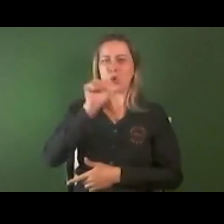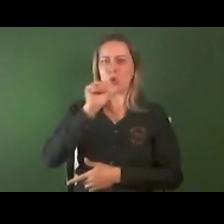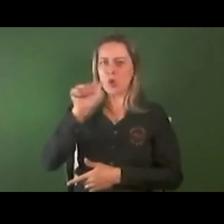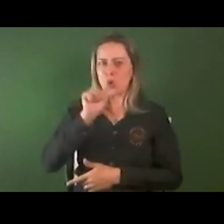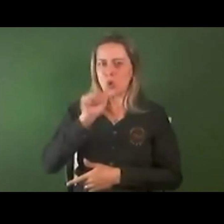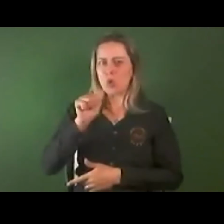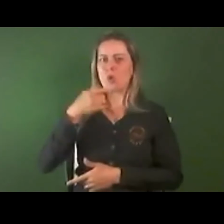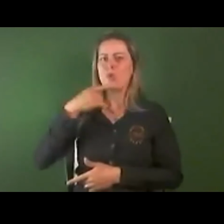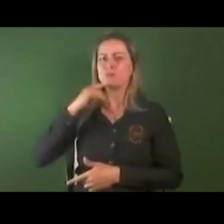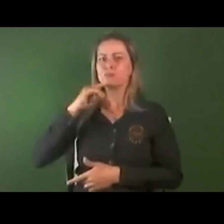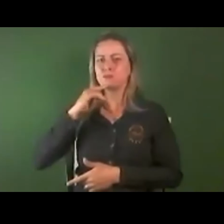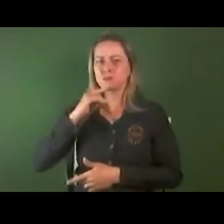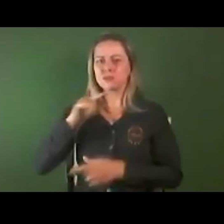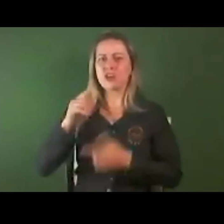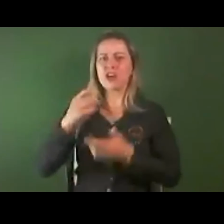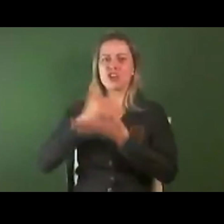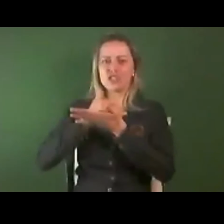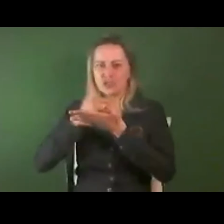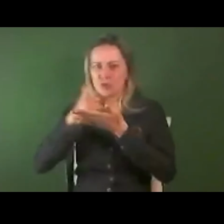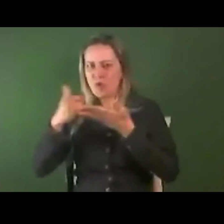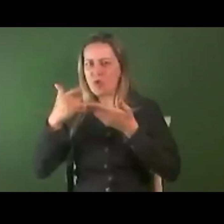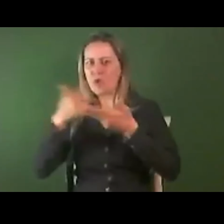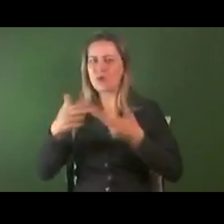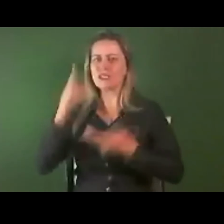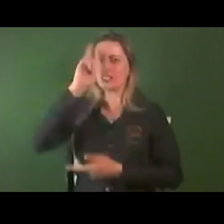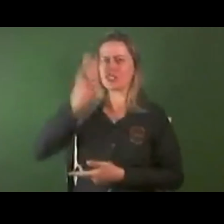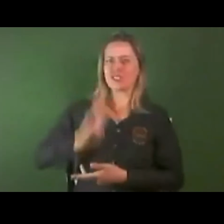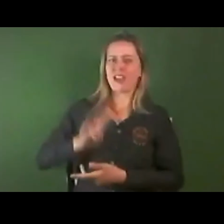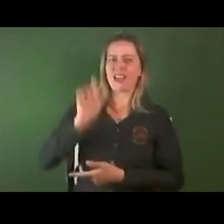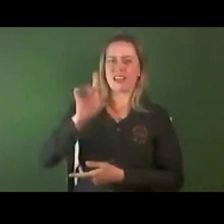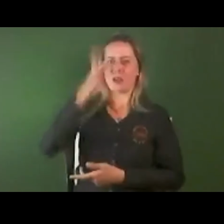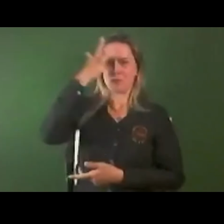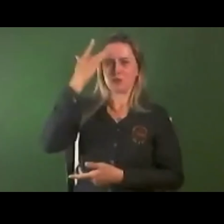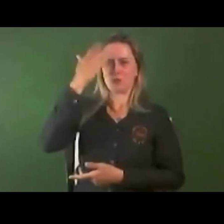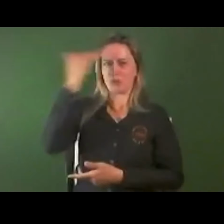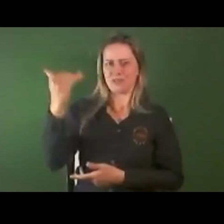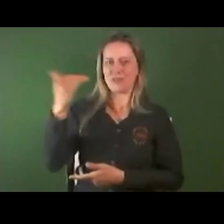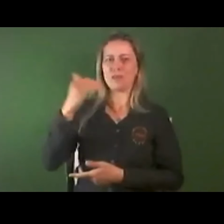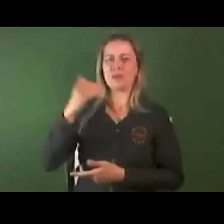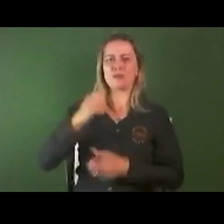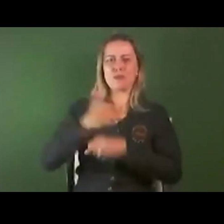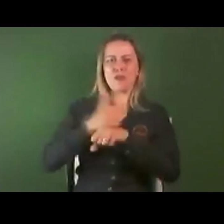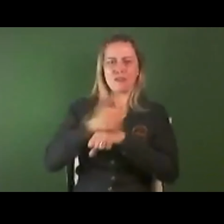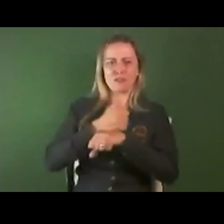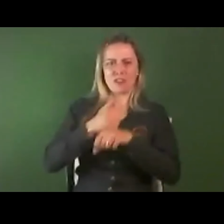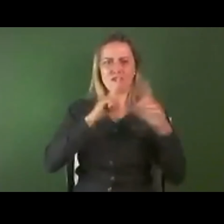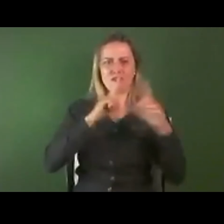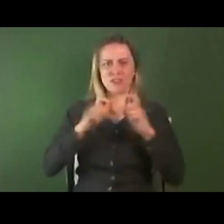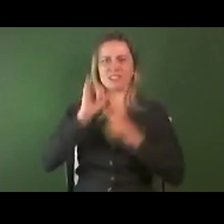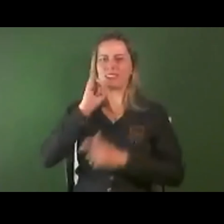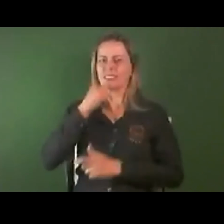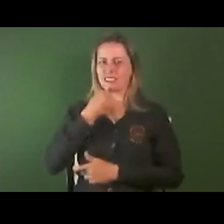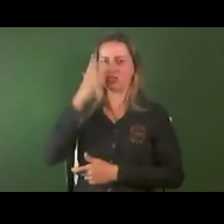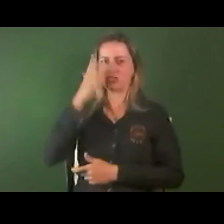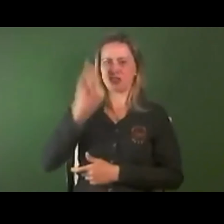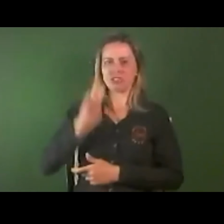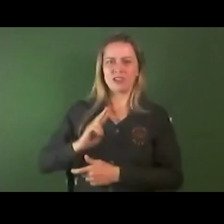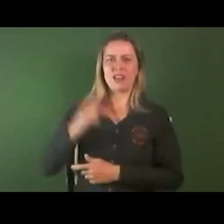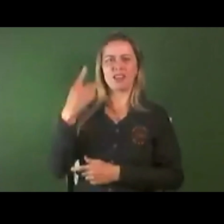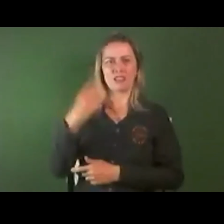drogas. As histórias são muito tristes das histórias de alguns deles. Aqui, por exemplo, a gente